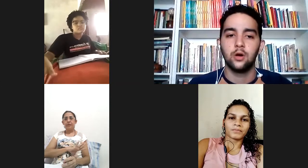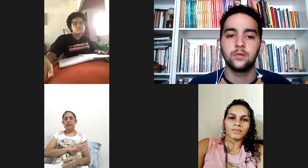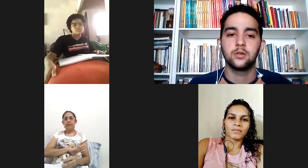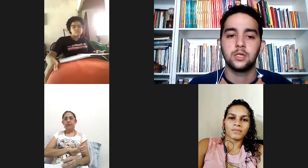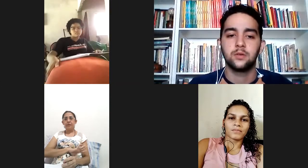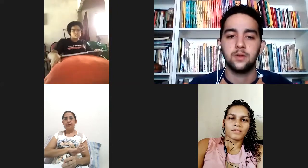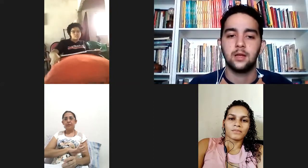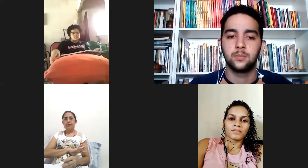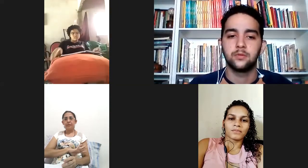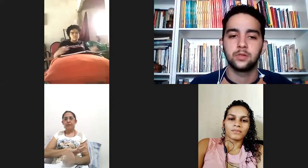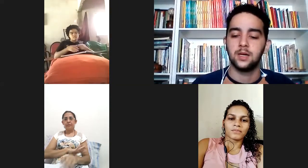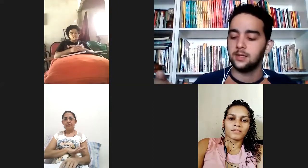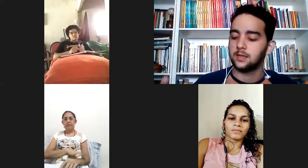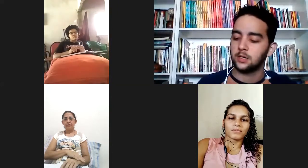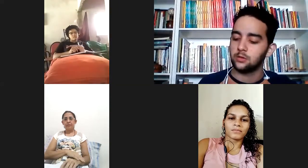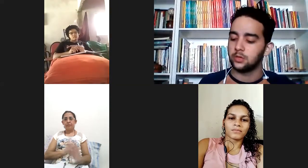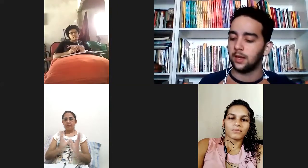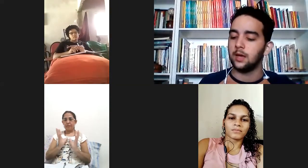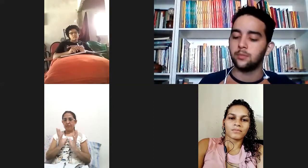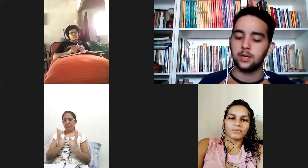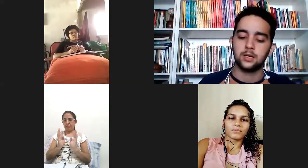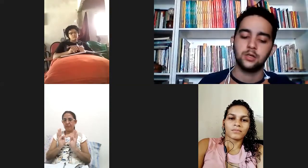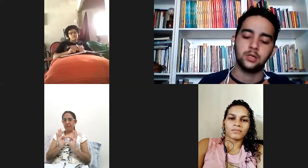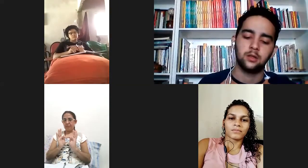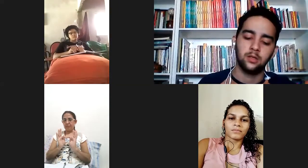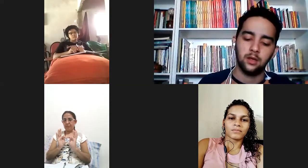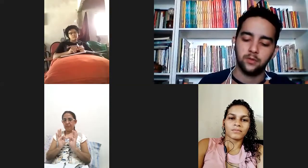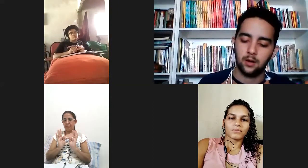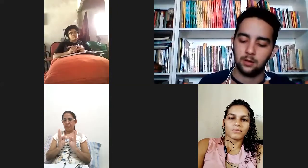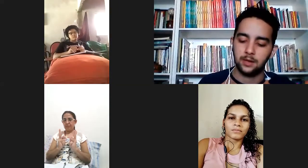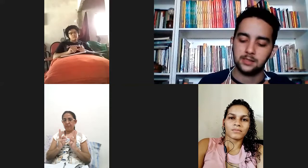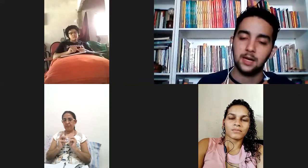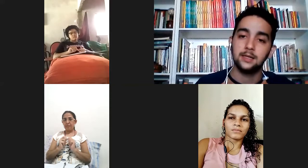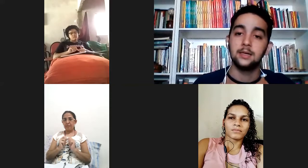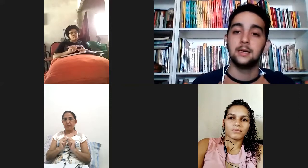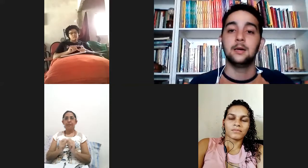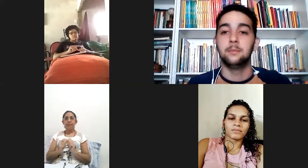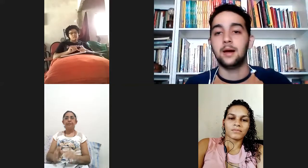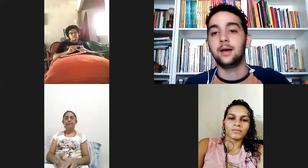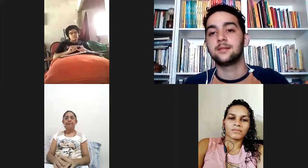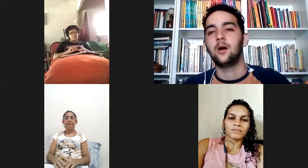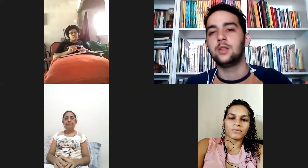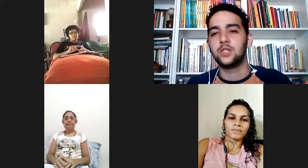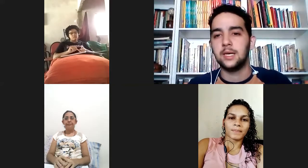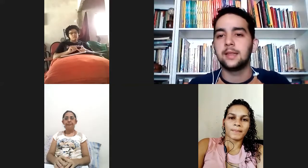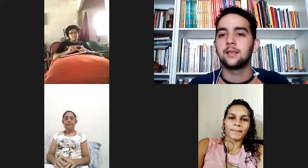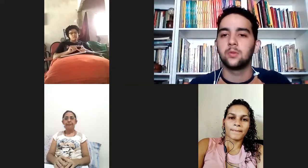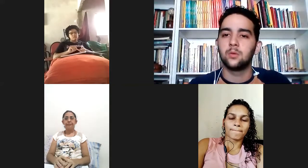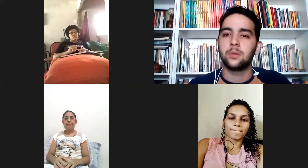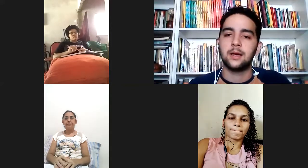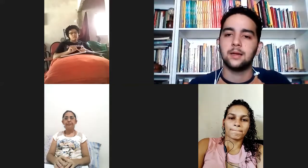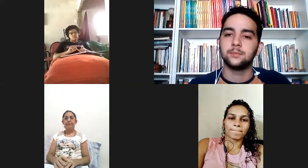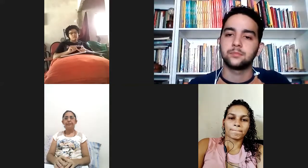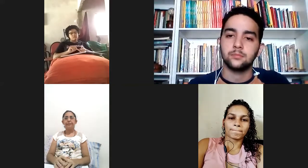sinais novos que eu já tinha falado para vocês em questão de tempo, né, que a gente teve na aula passada, mas na aula de quinta não